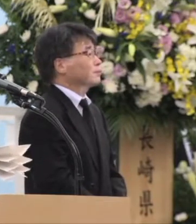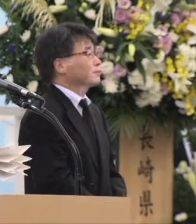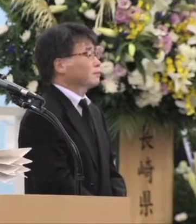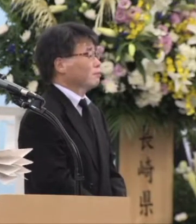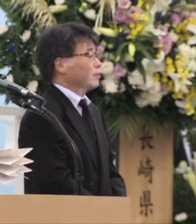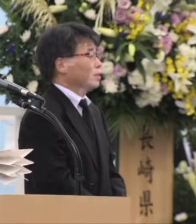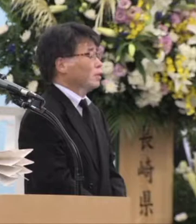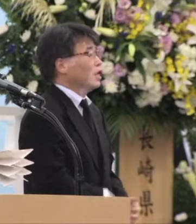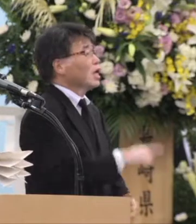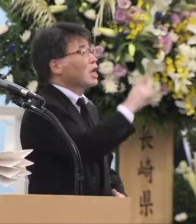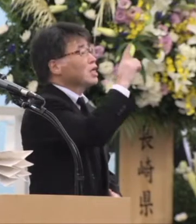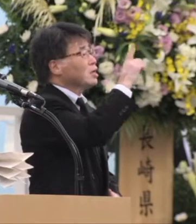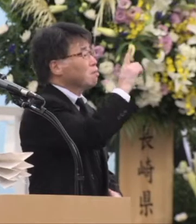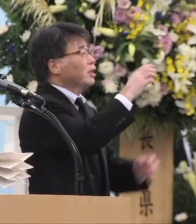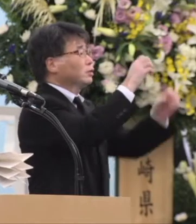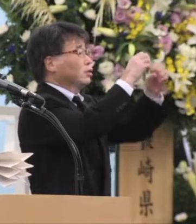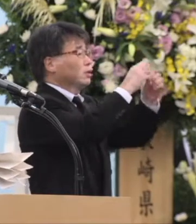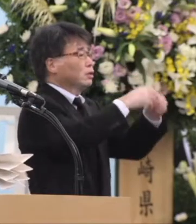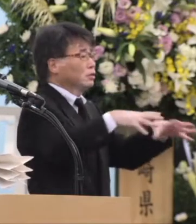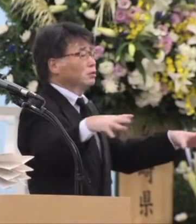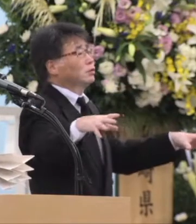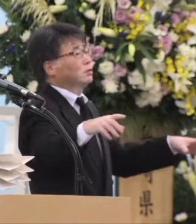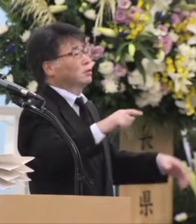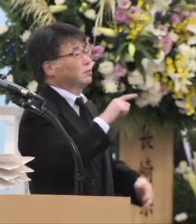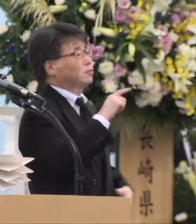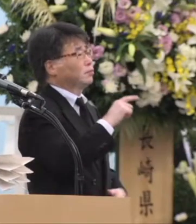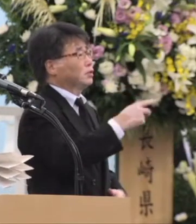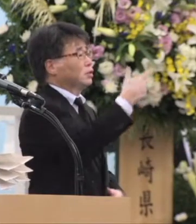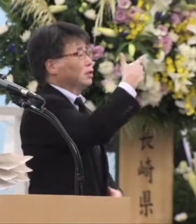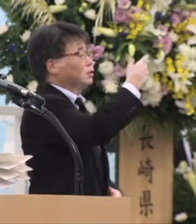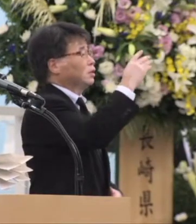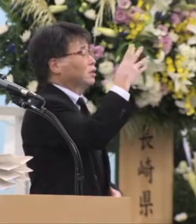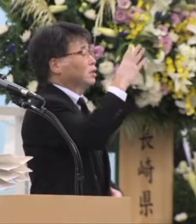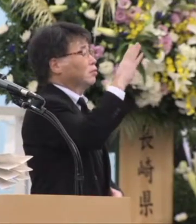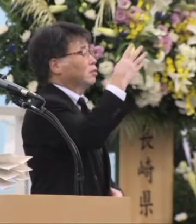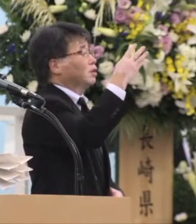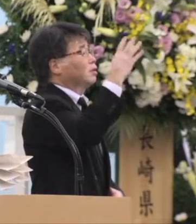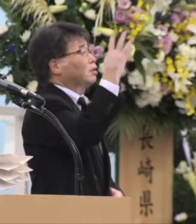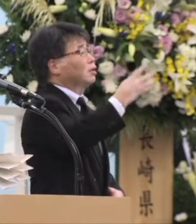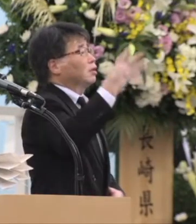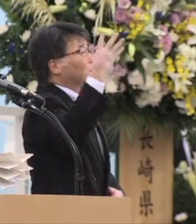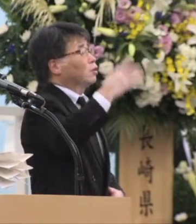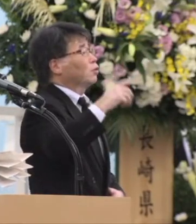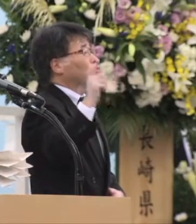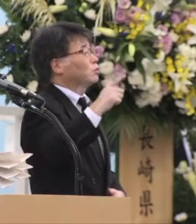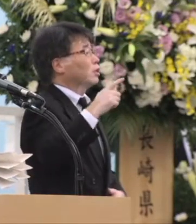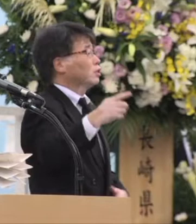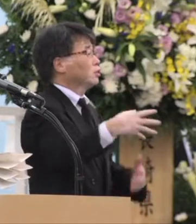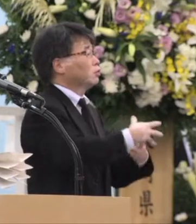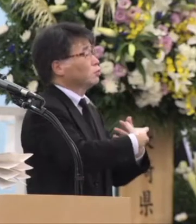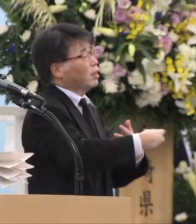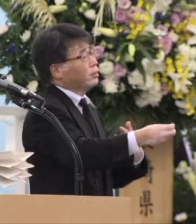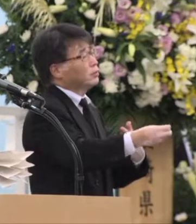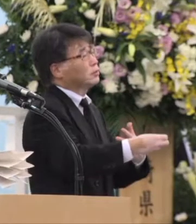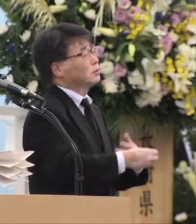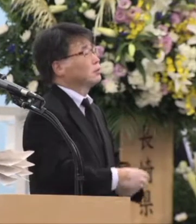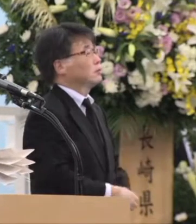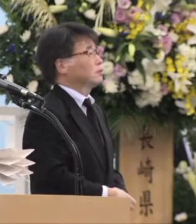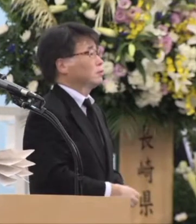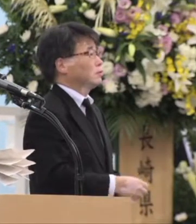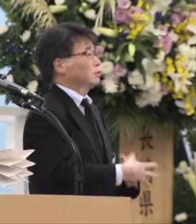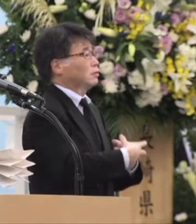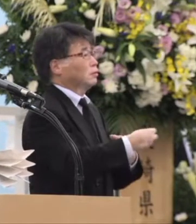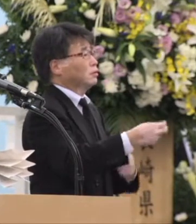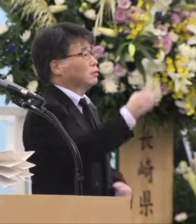たった一発の原子爆弾は7万4千人の尊い命を奪い、